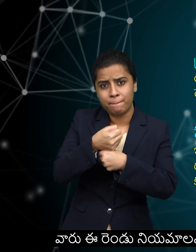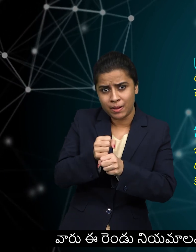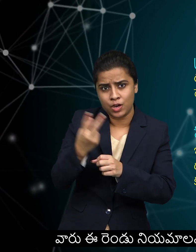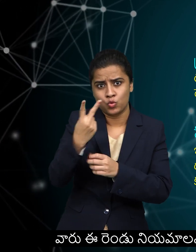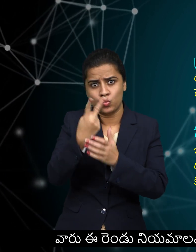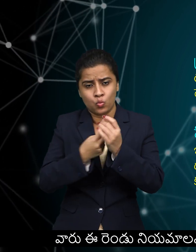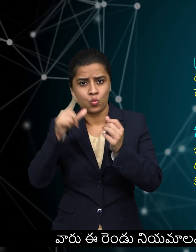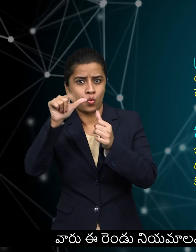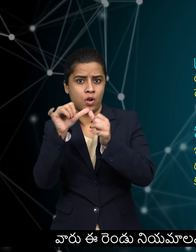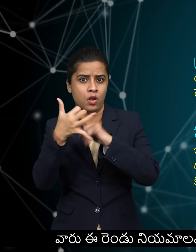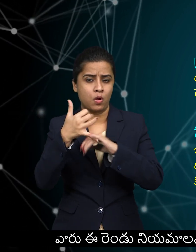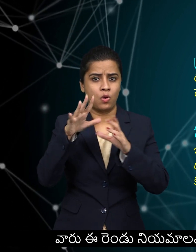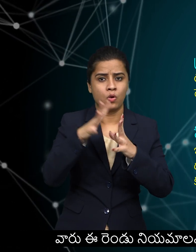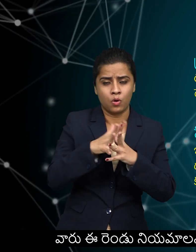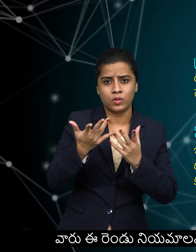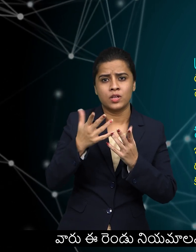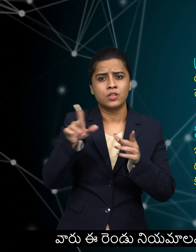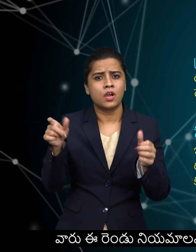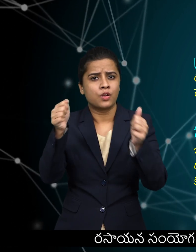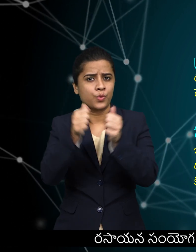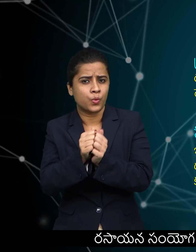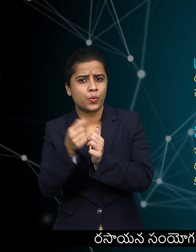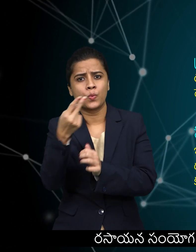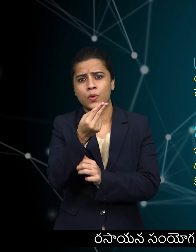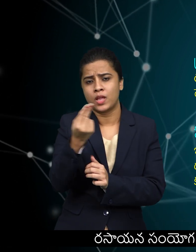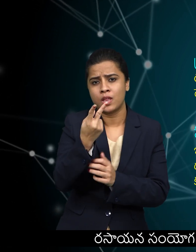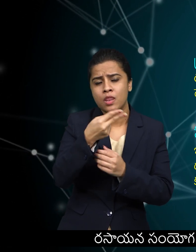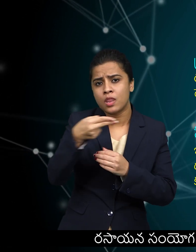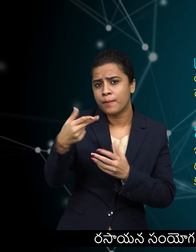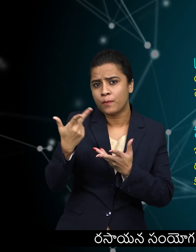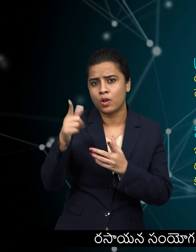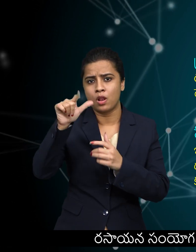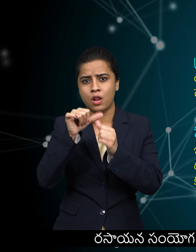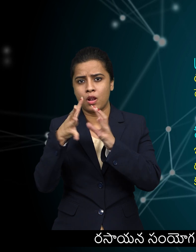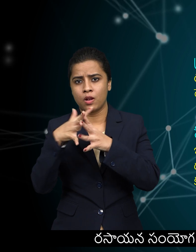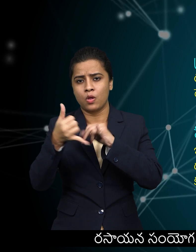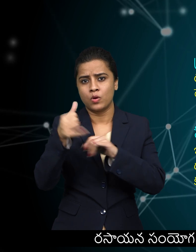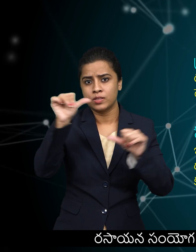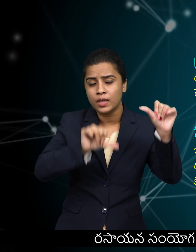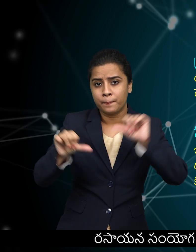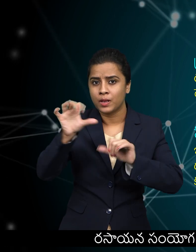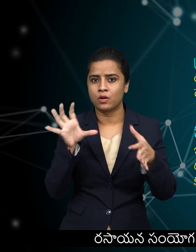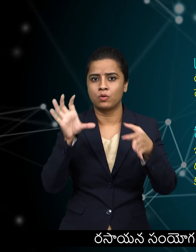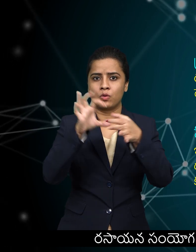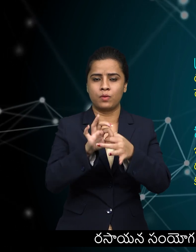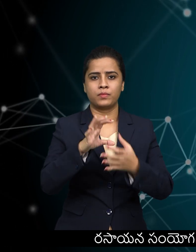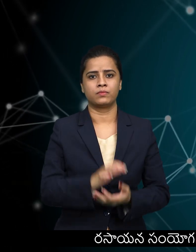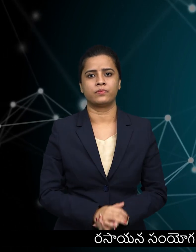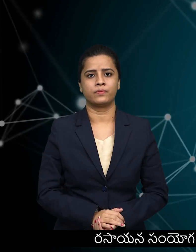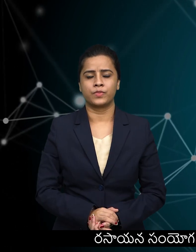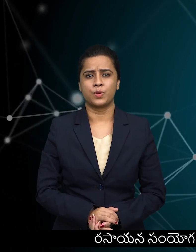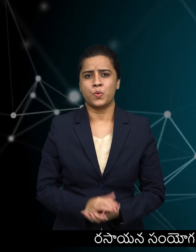2 నియమాలను రూపొందించారు మరియు వాటిని రసాయన సంయోగ నియమాలు అని పిలుస్తారు.